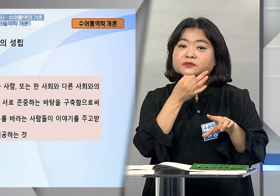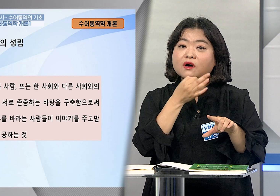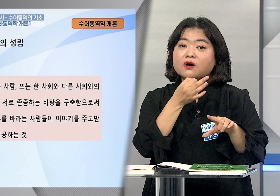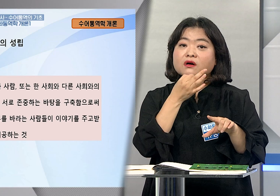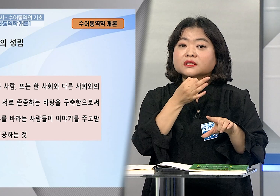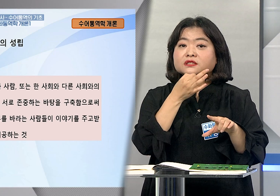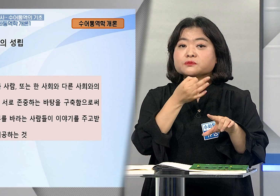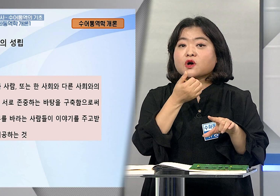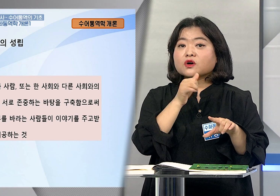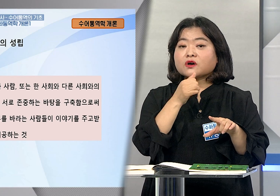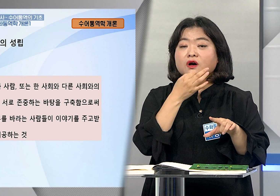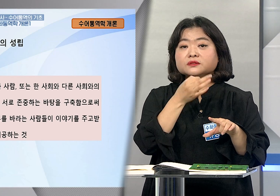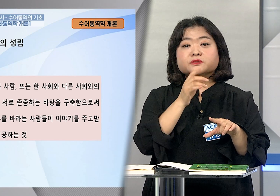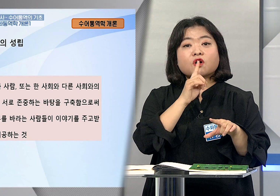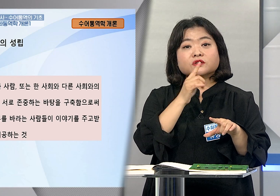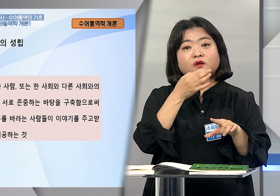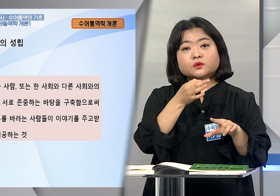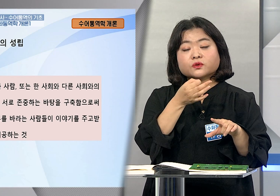음성언어